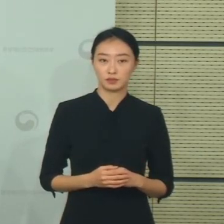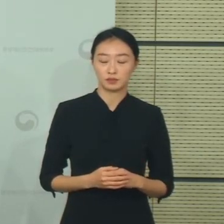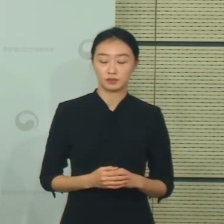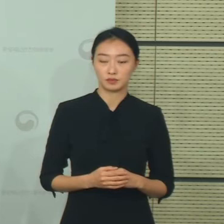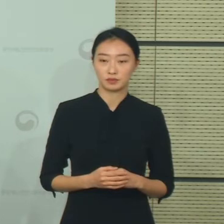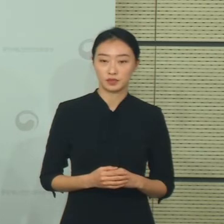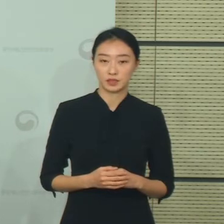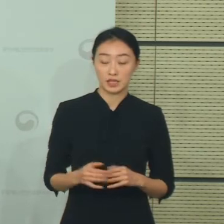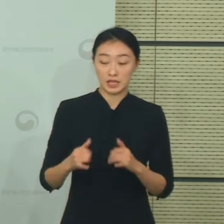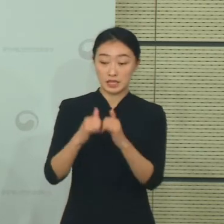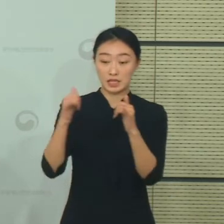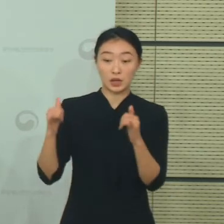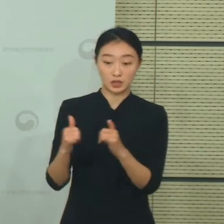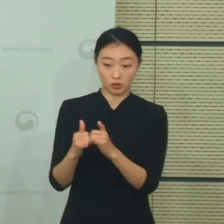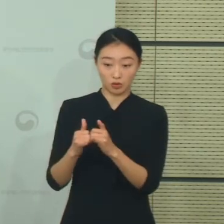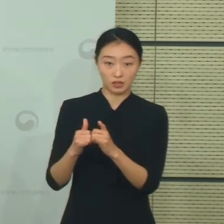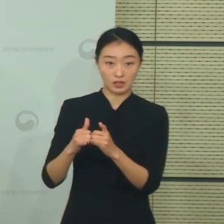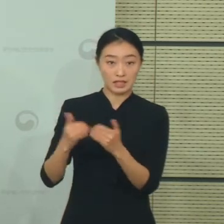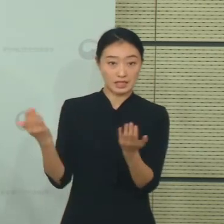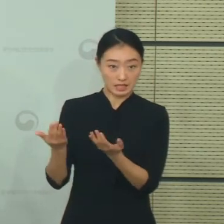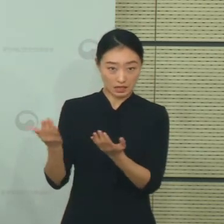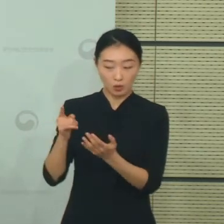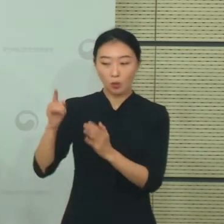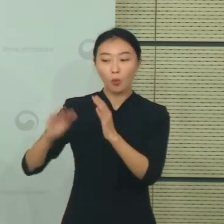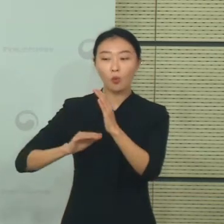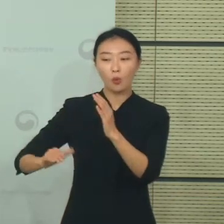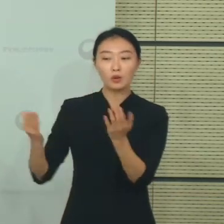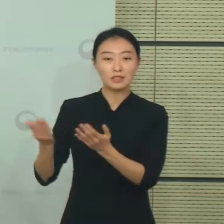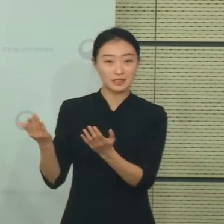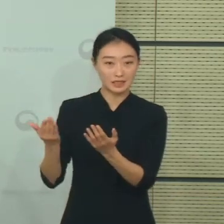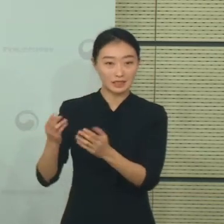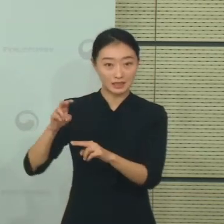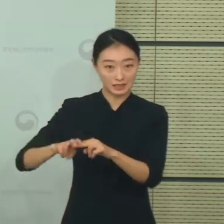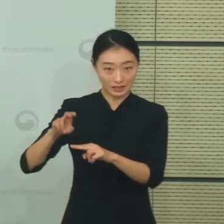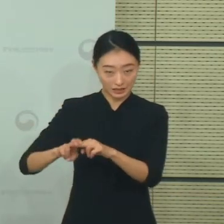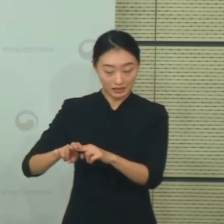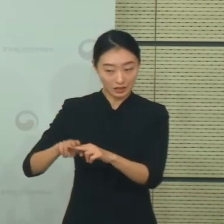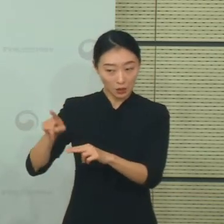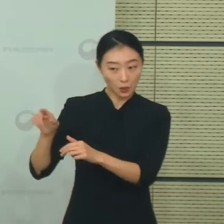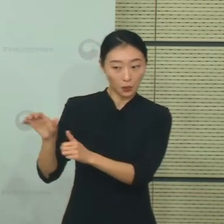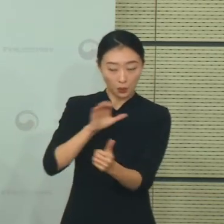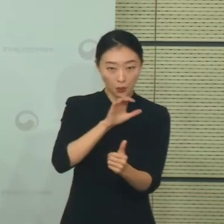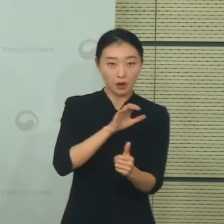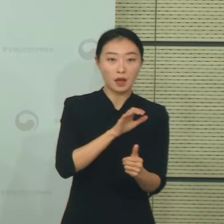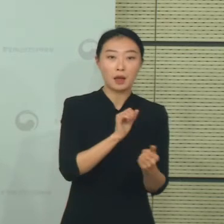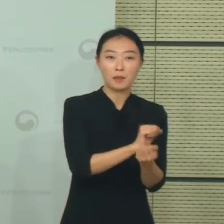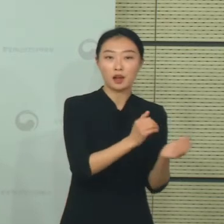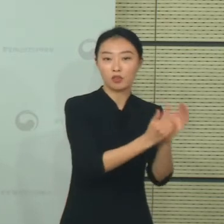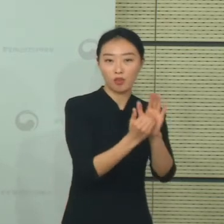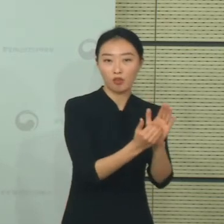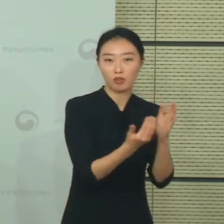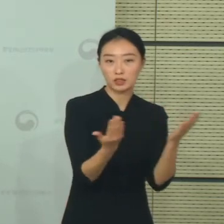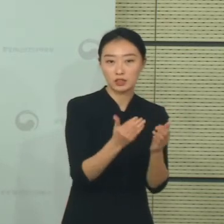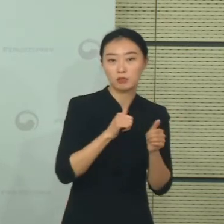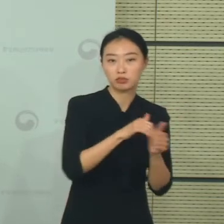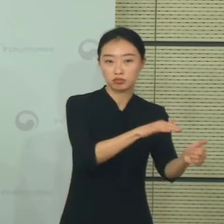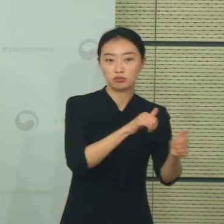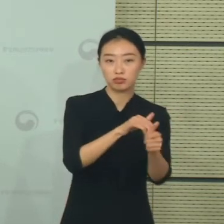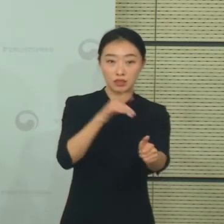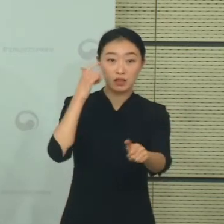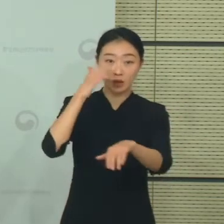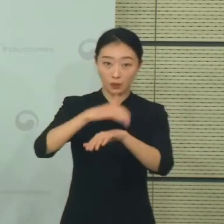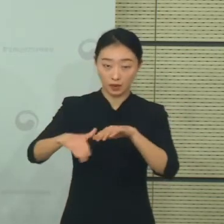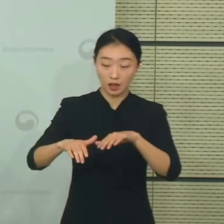사회적 일자리, 예컨대 공공 일자리형으로 이제 방역 인력에 대한 일자리를 좀 마련을 하는 방안들을 기존의